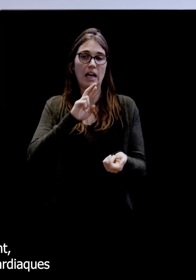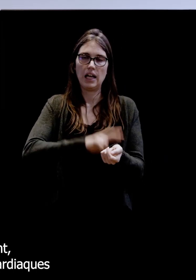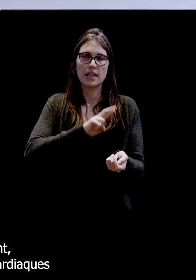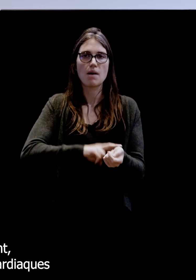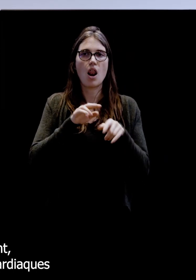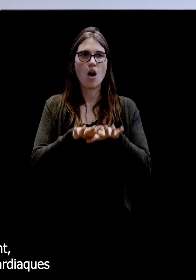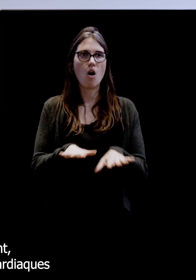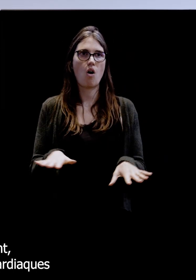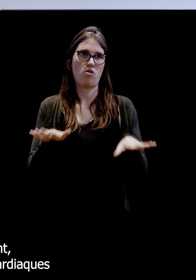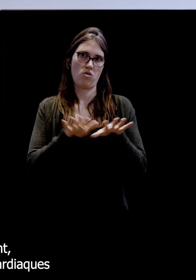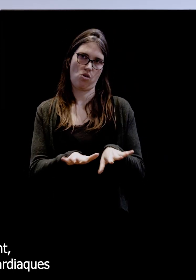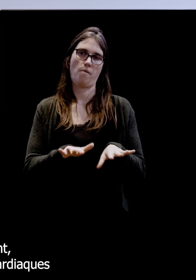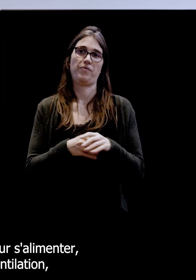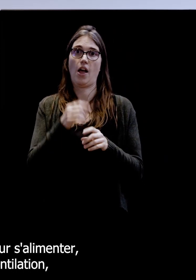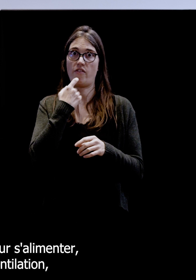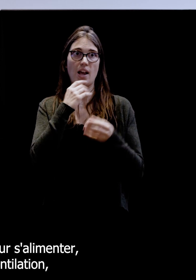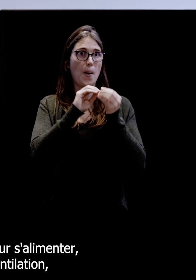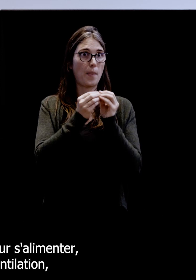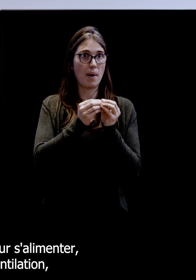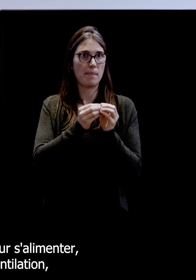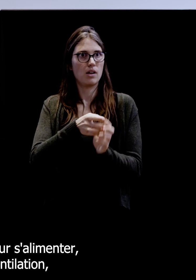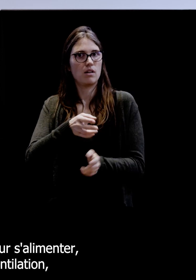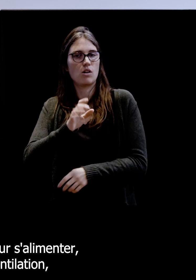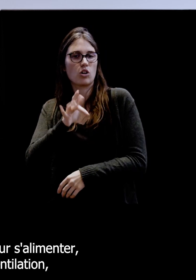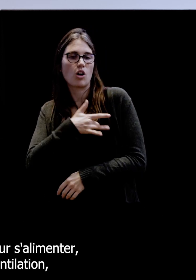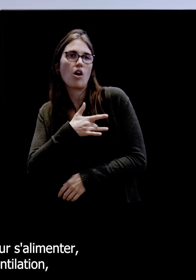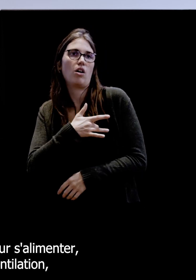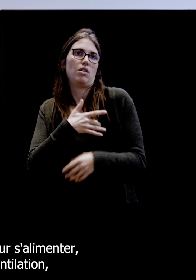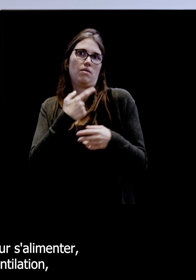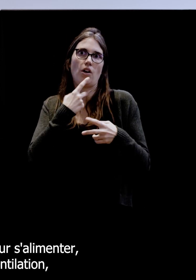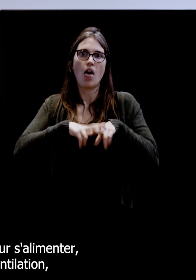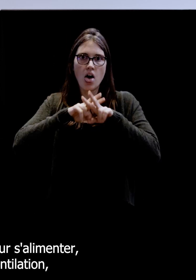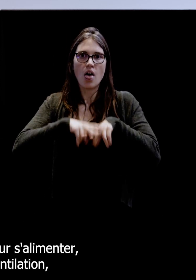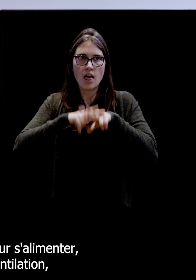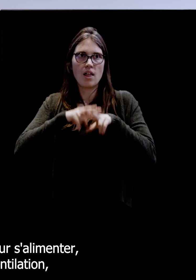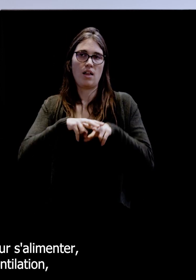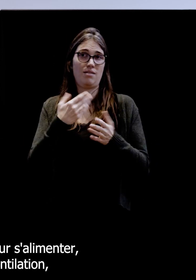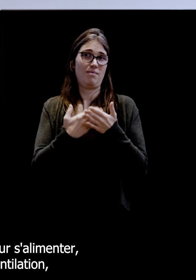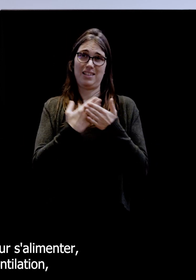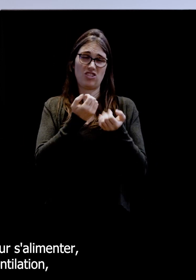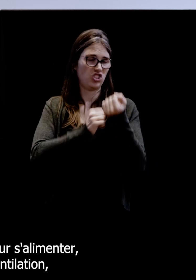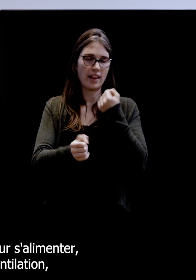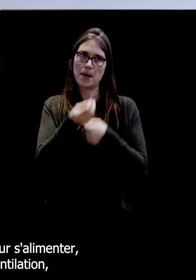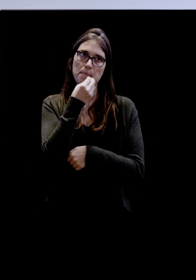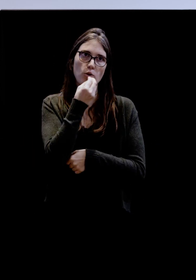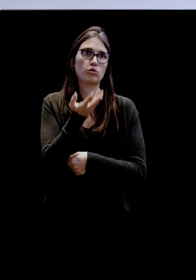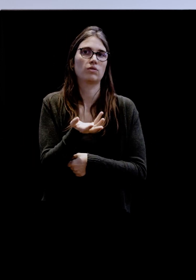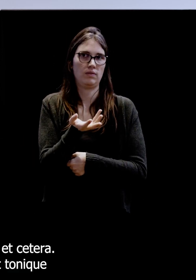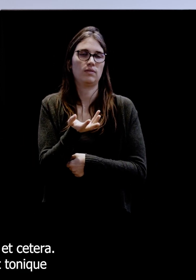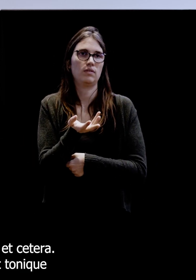évidemment, toutes les pathologies cardiaques qui essoufflent vont gêner pour s'alimenter. Pour pouvoir alterner